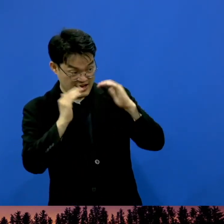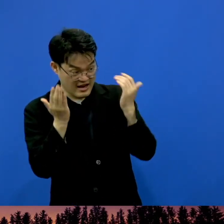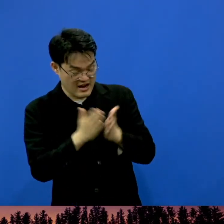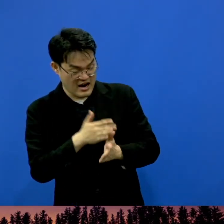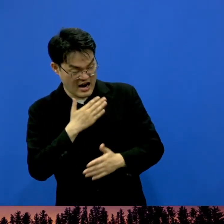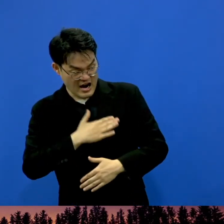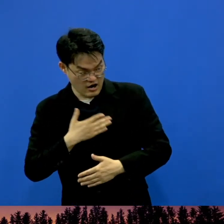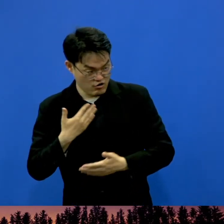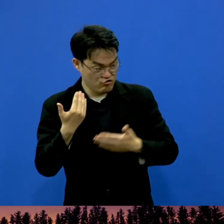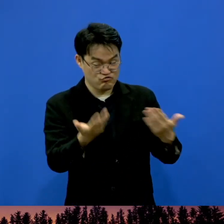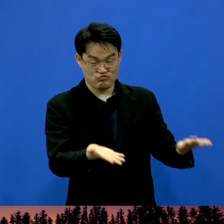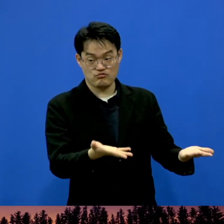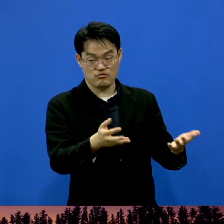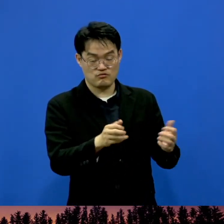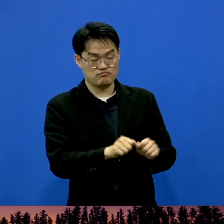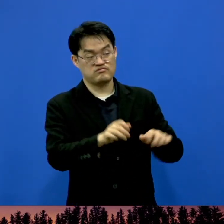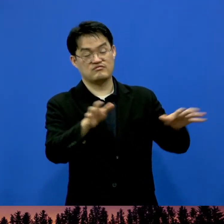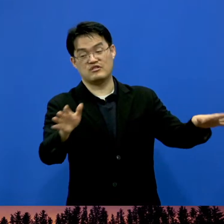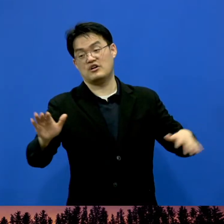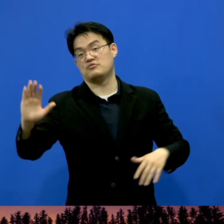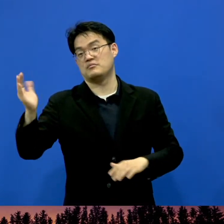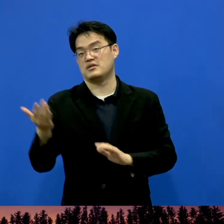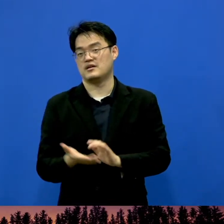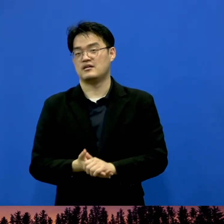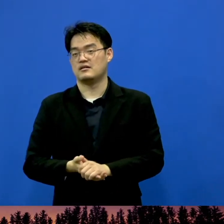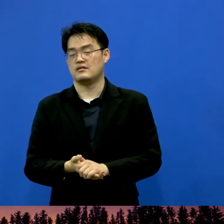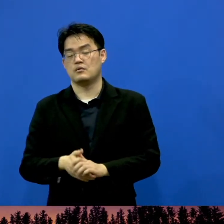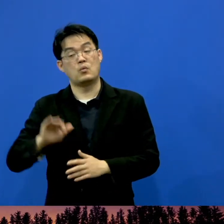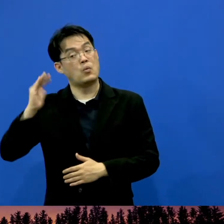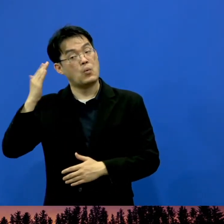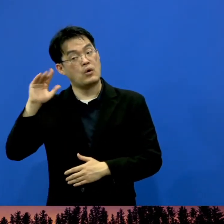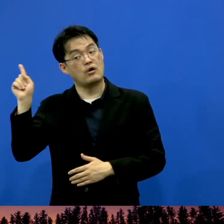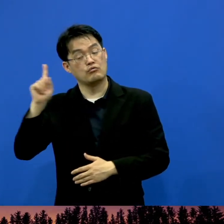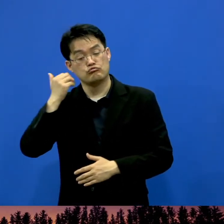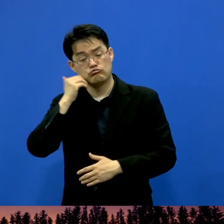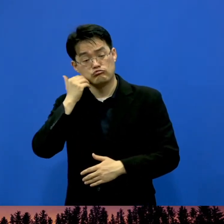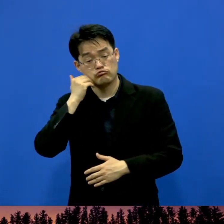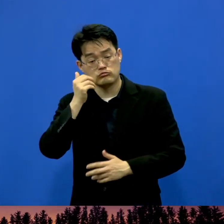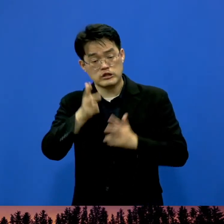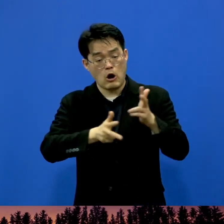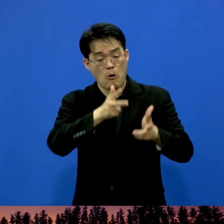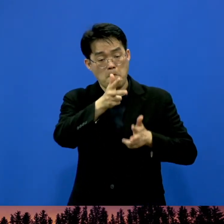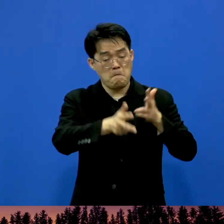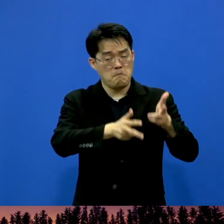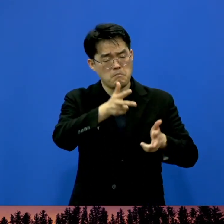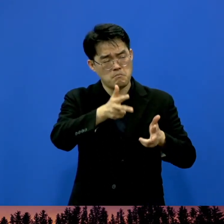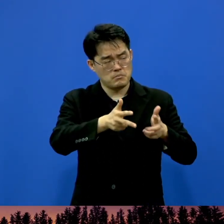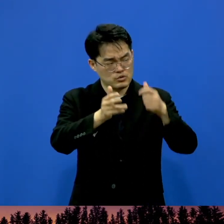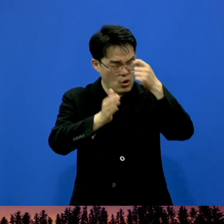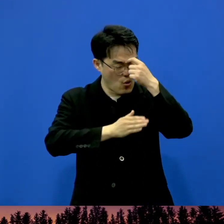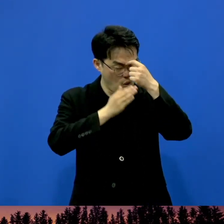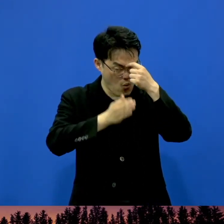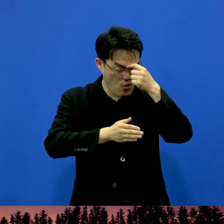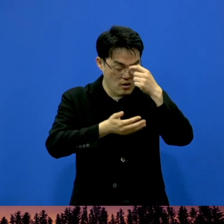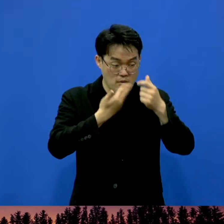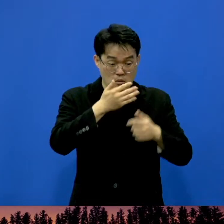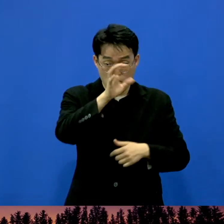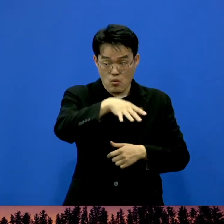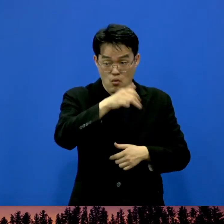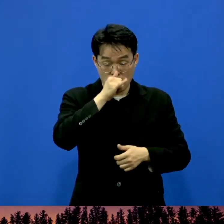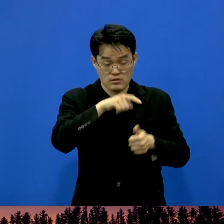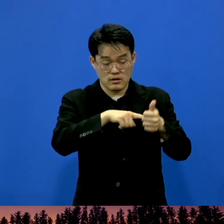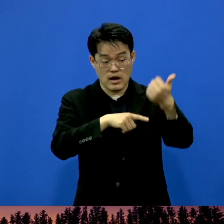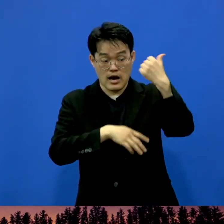그냥 퍼뜨려 버리잖아요. 최근에 어떤 우리 교인이 비즈니스를 하시는데 뭐 이렇게 식당을 하시는데